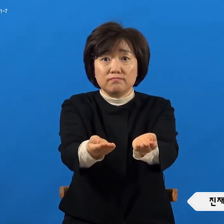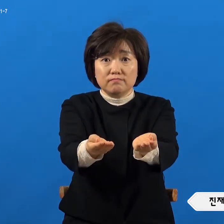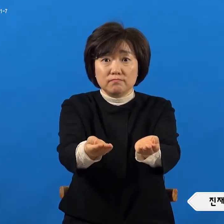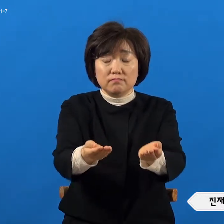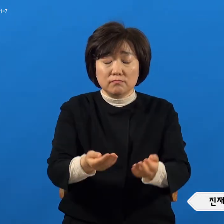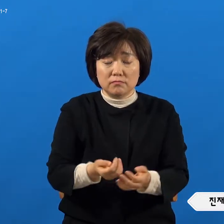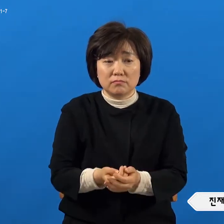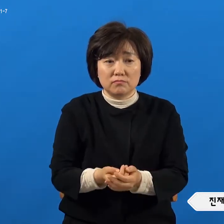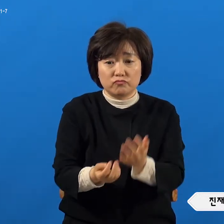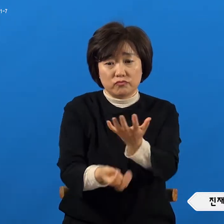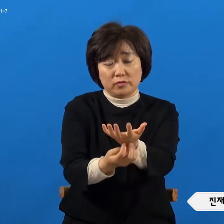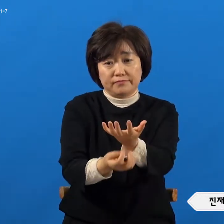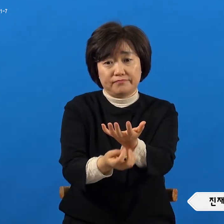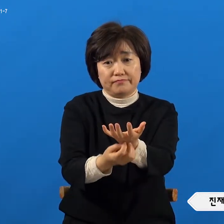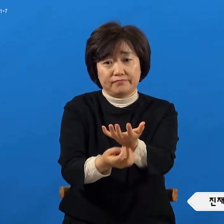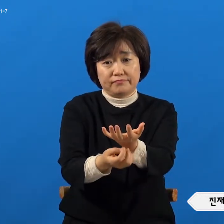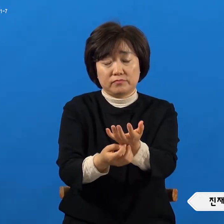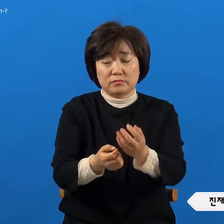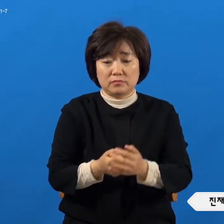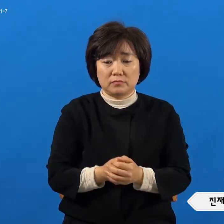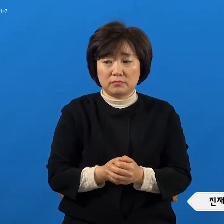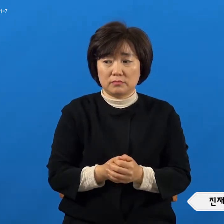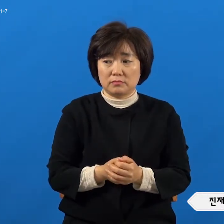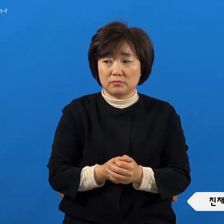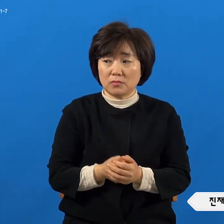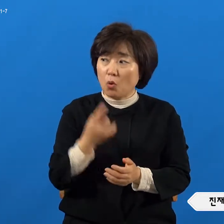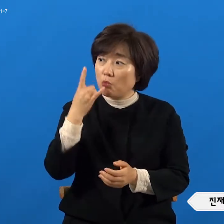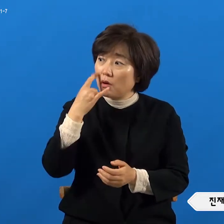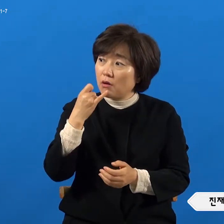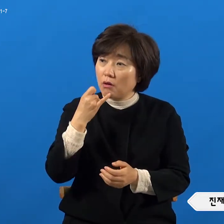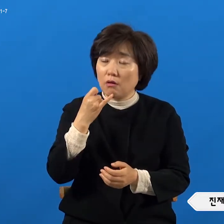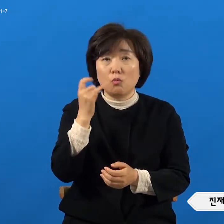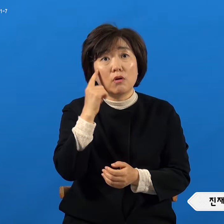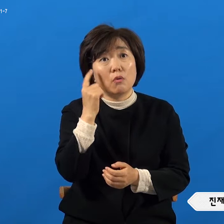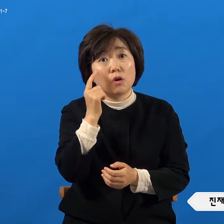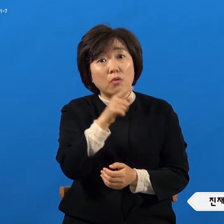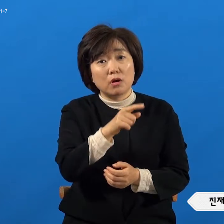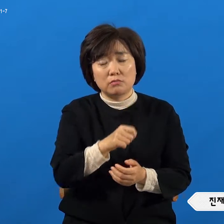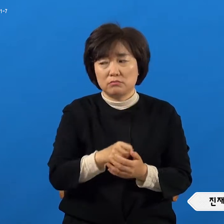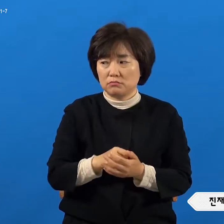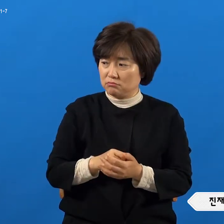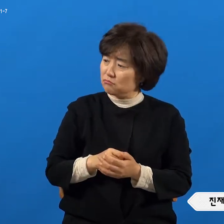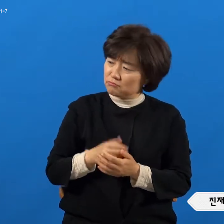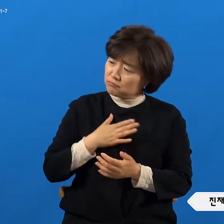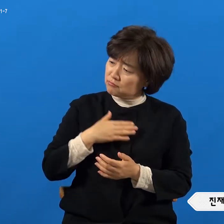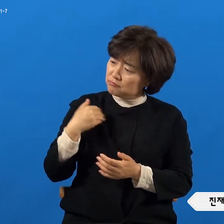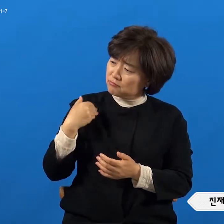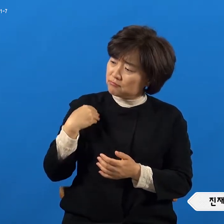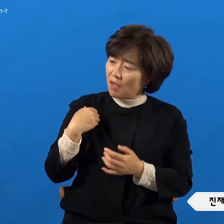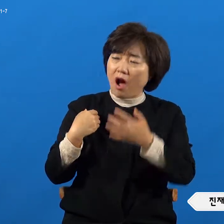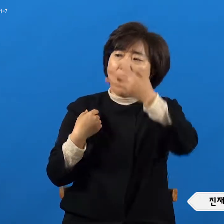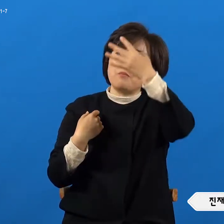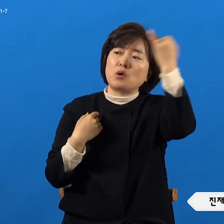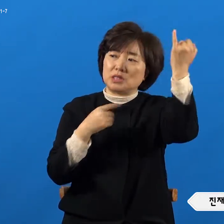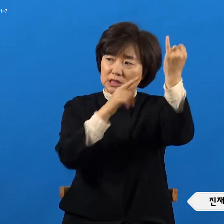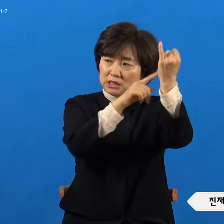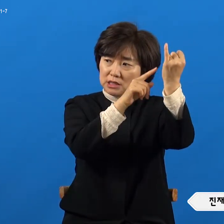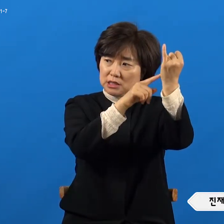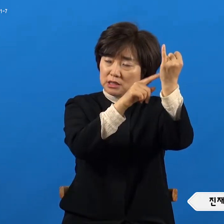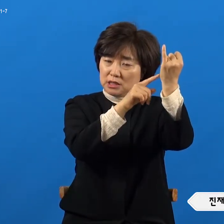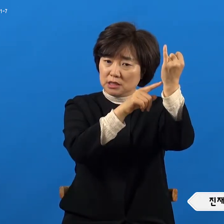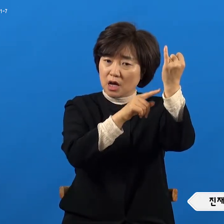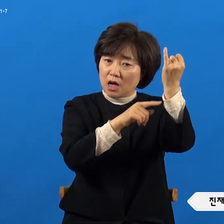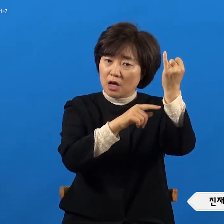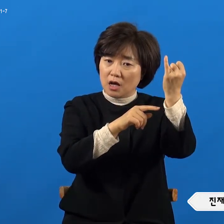묻습니다. 그랬더니 엄마가 글쎄 나도 모르겠는데 항상 네 할머니가 햄을 구울 때마다